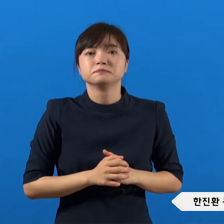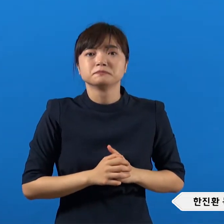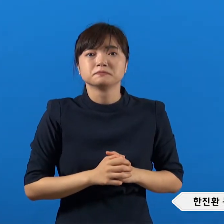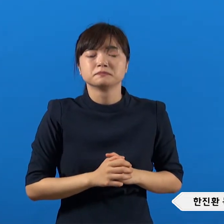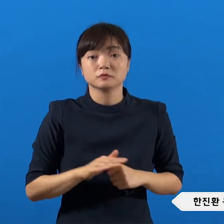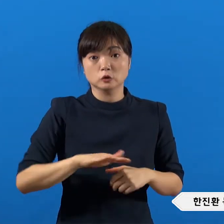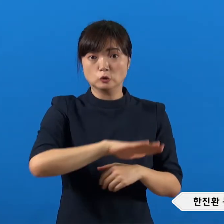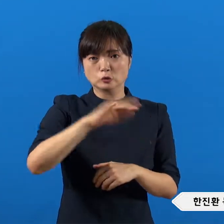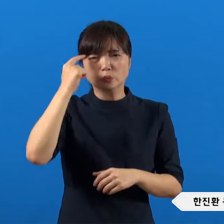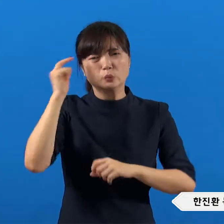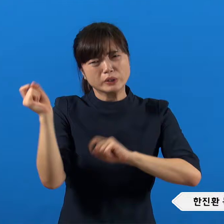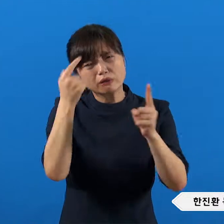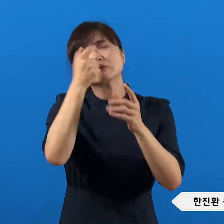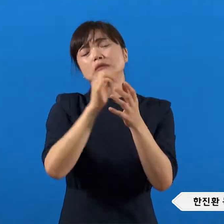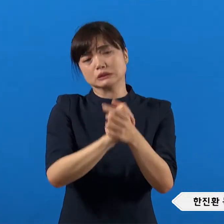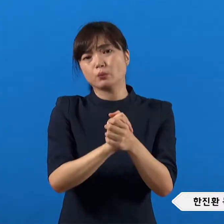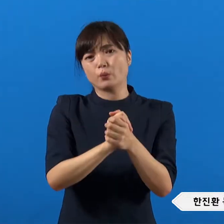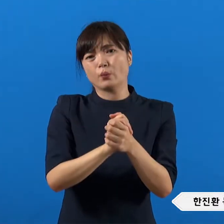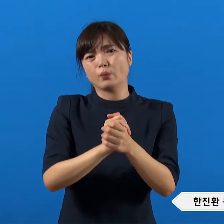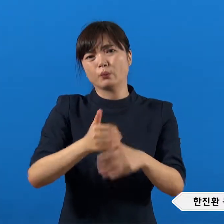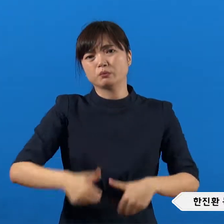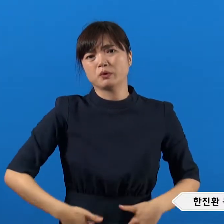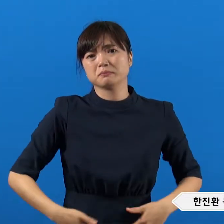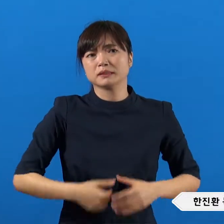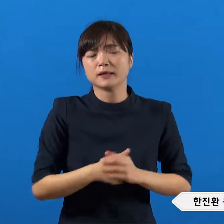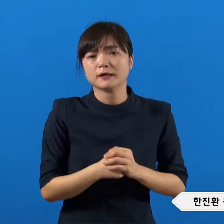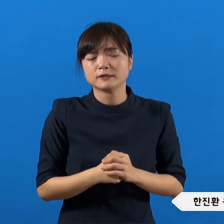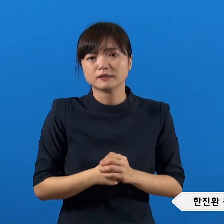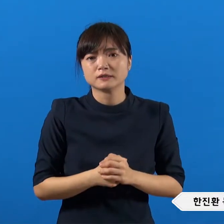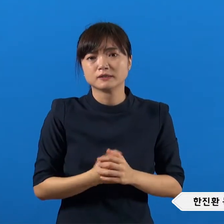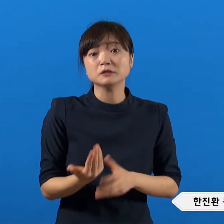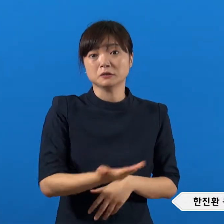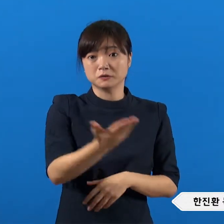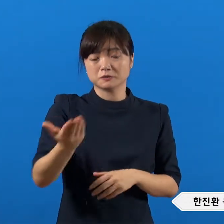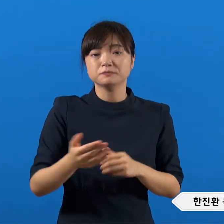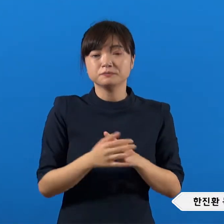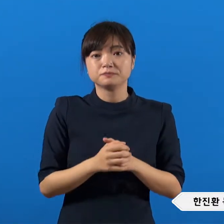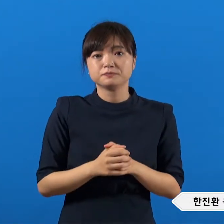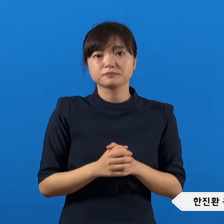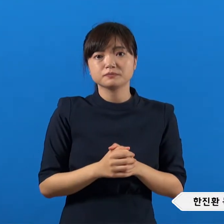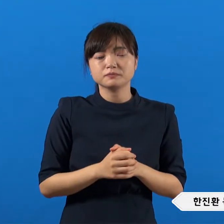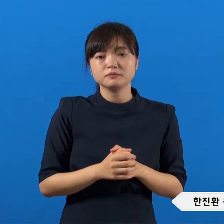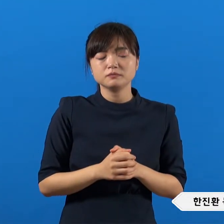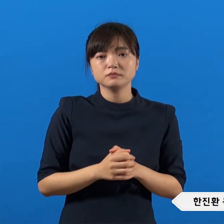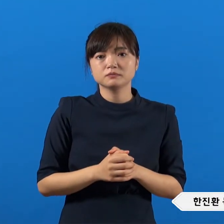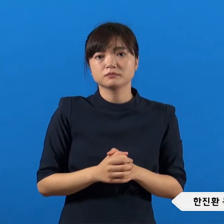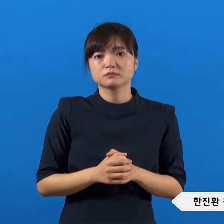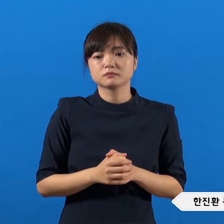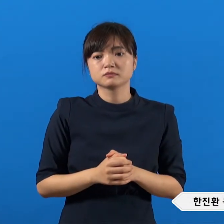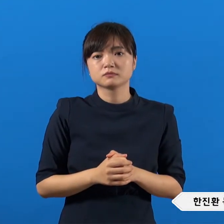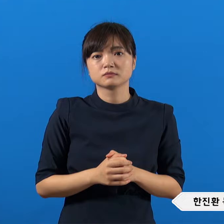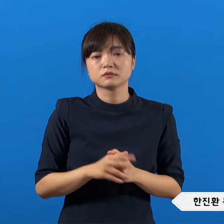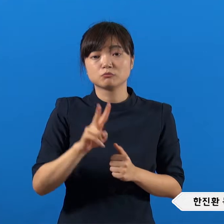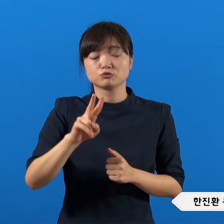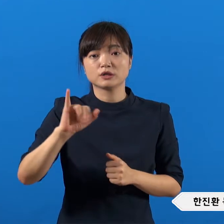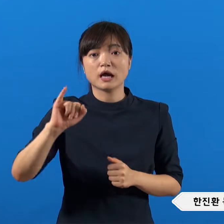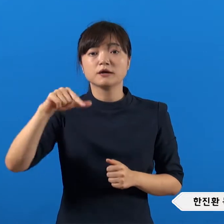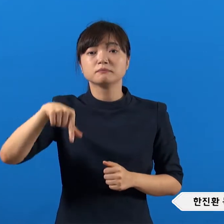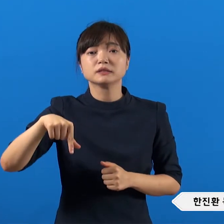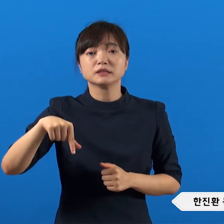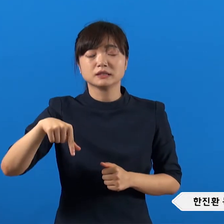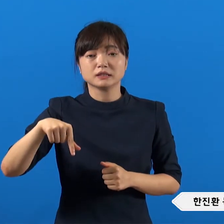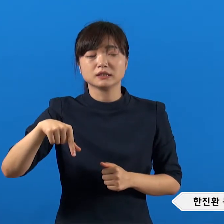우리도 깨어서 기도해야 되겠습니다. 여러분, 이번에 여러분 VIP가